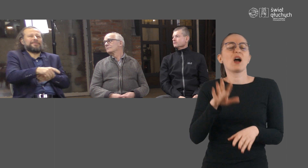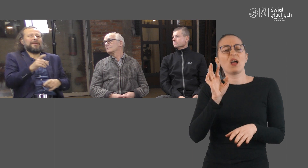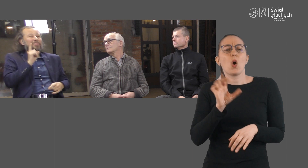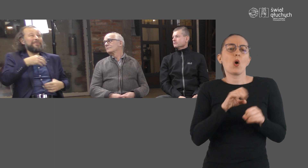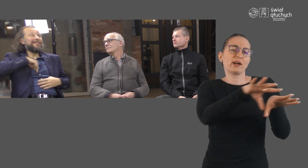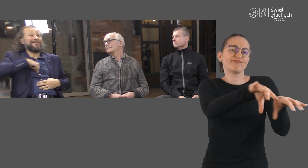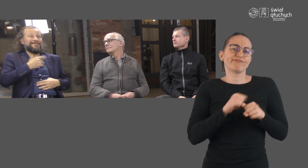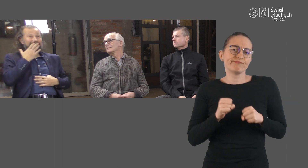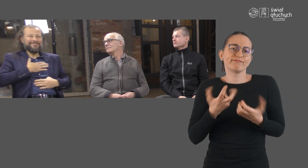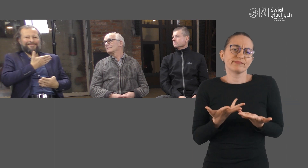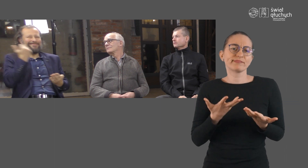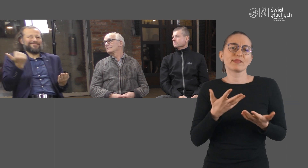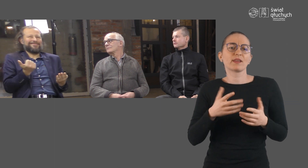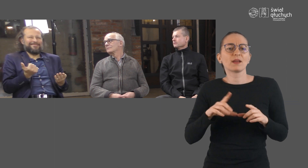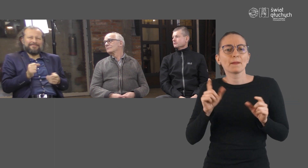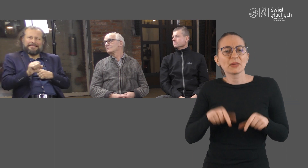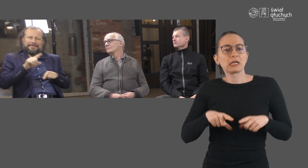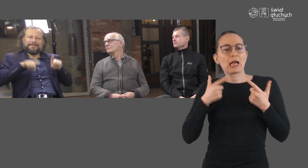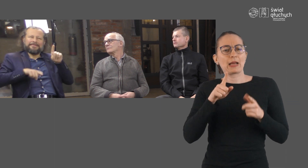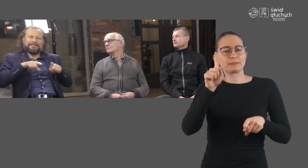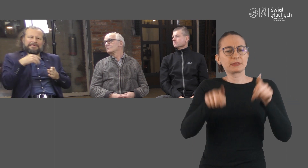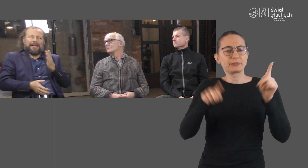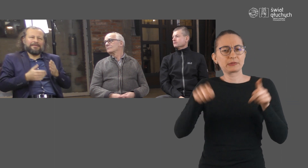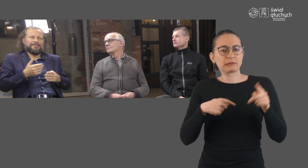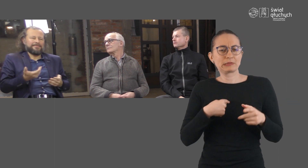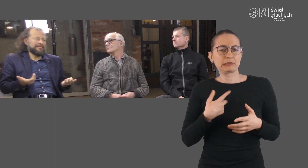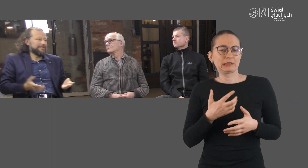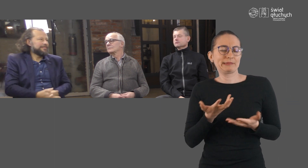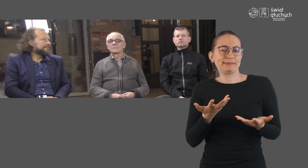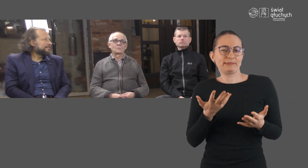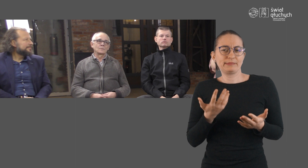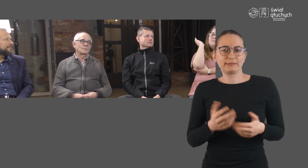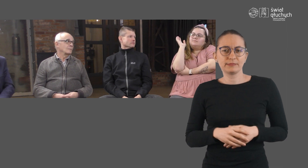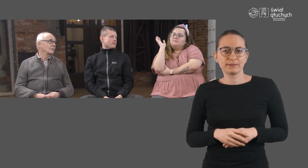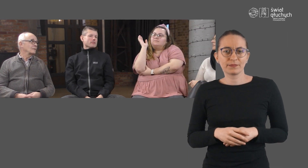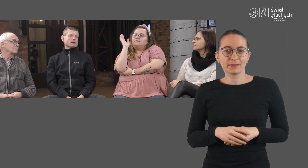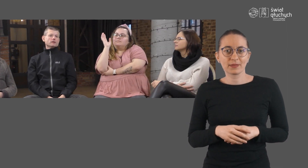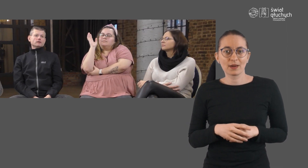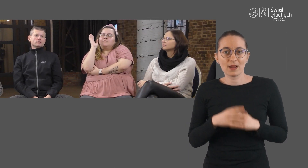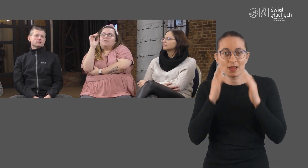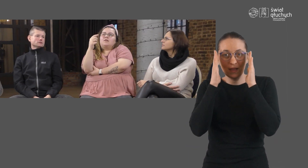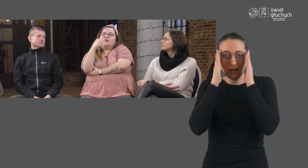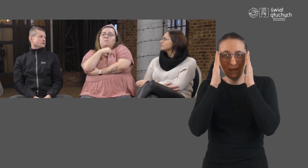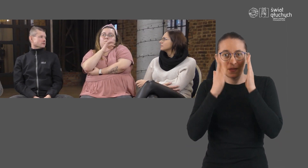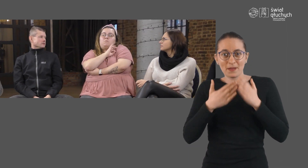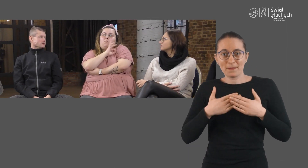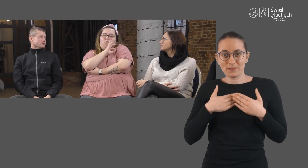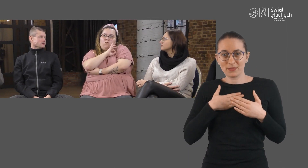jest bariera, tak? No tak naprawdę nie było tego takiego zamiłowania, to była taka nasza strata.